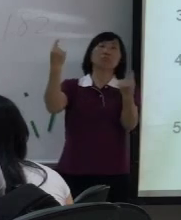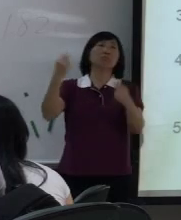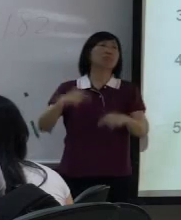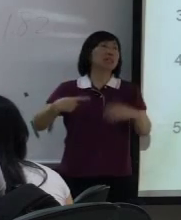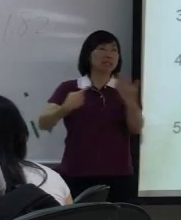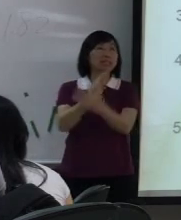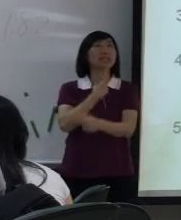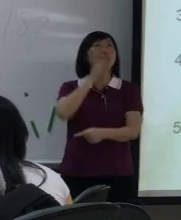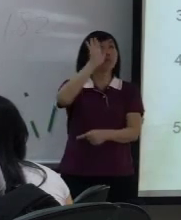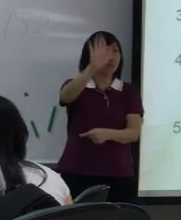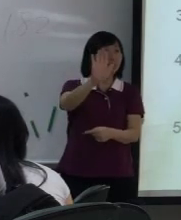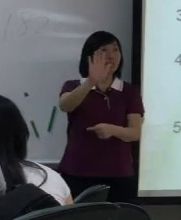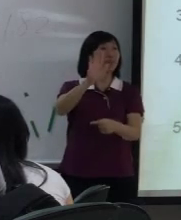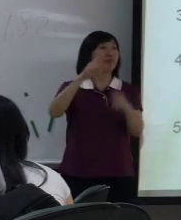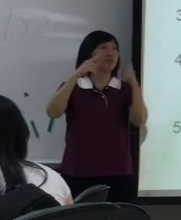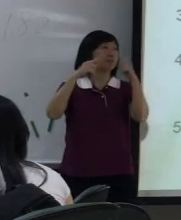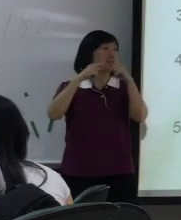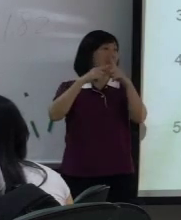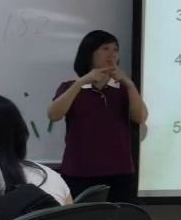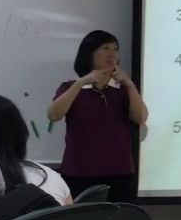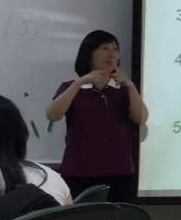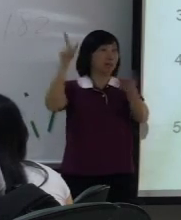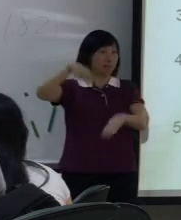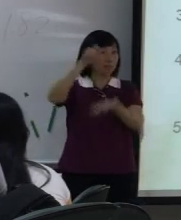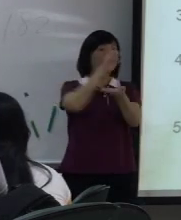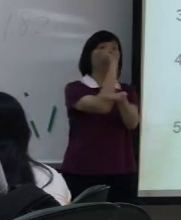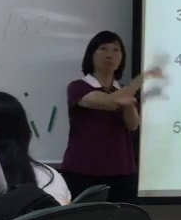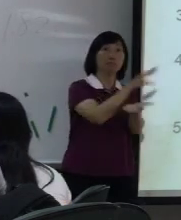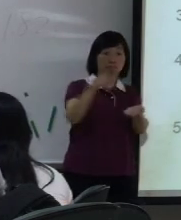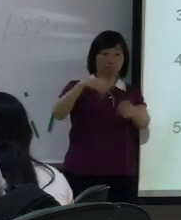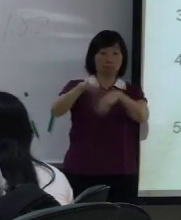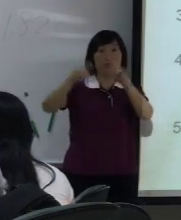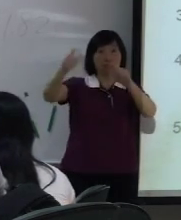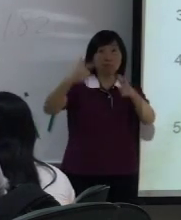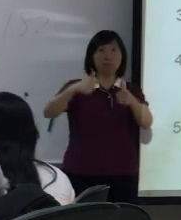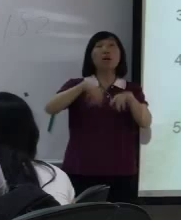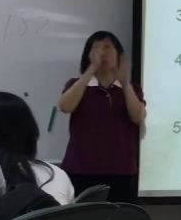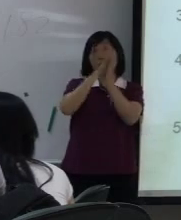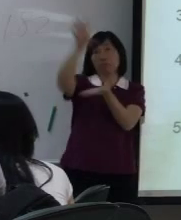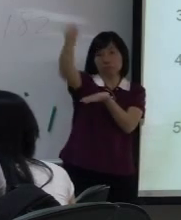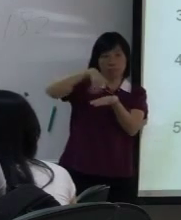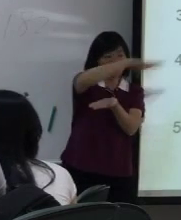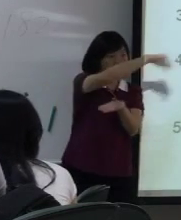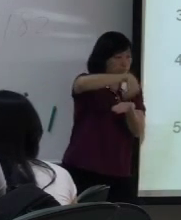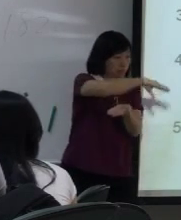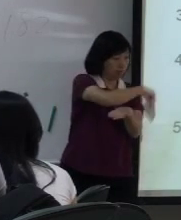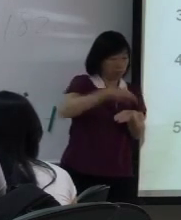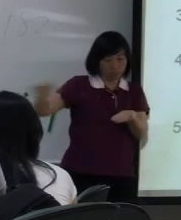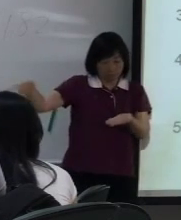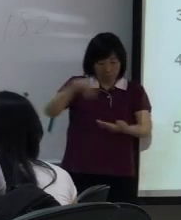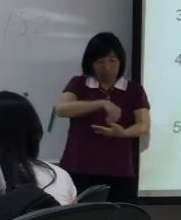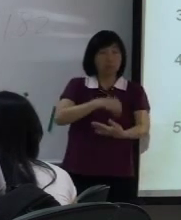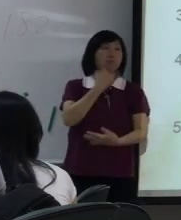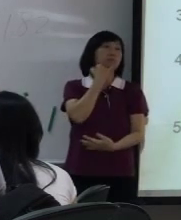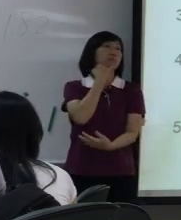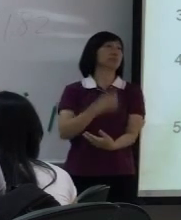只要有人提出来，我们就尽量把它收纳进